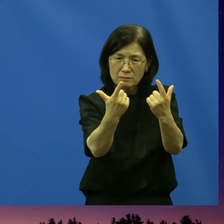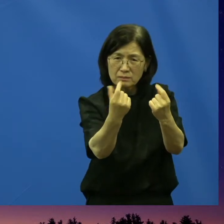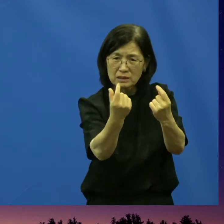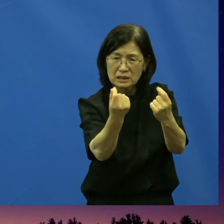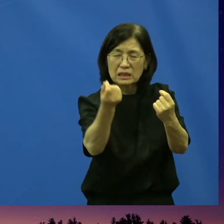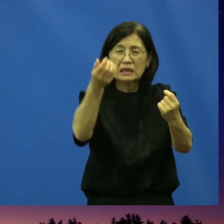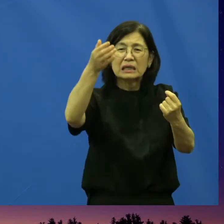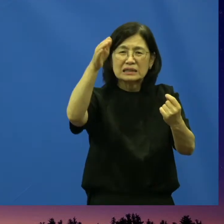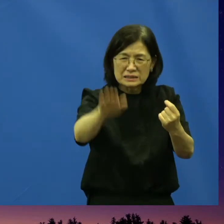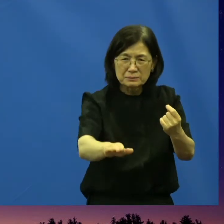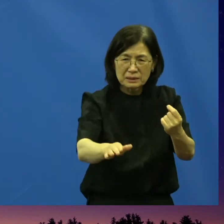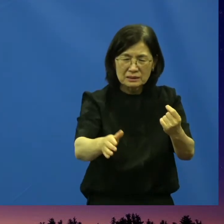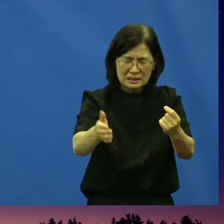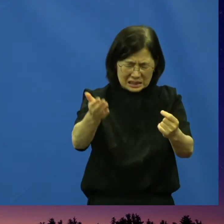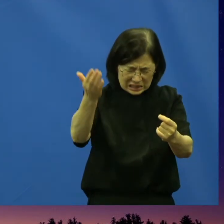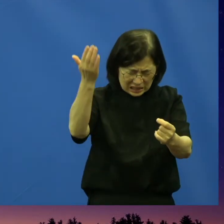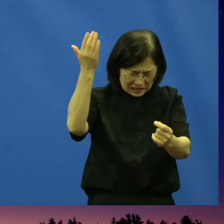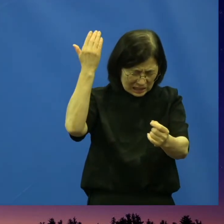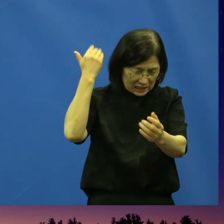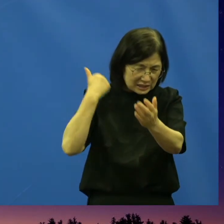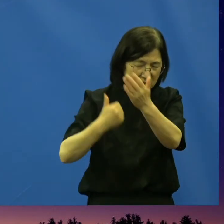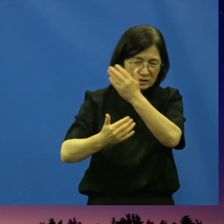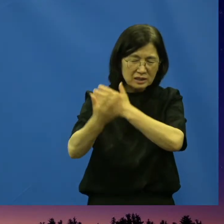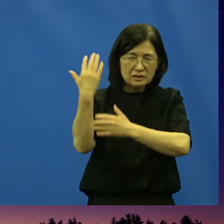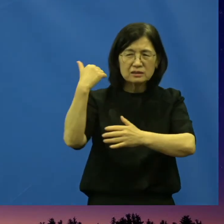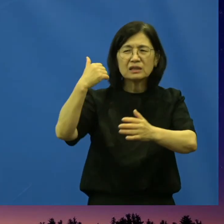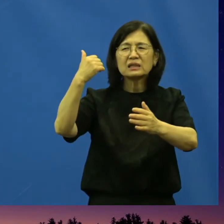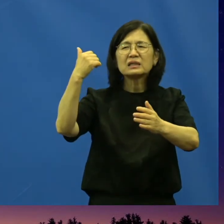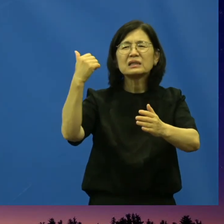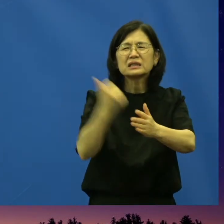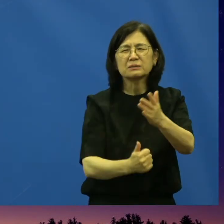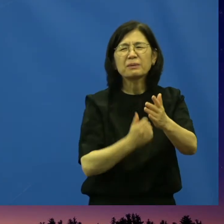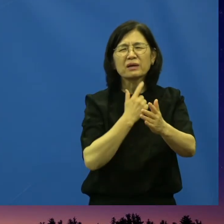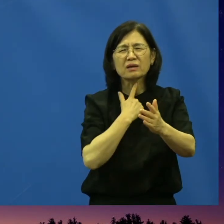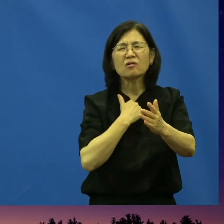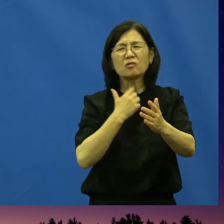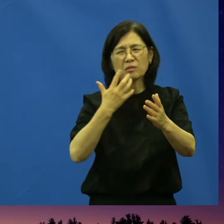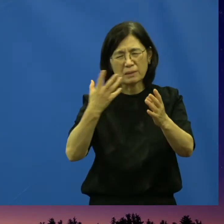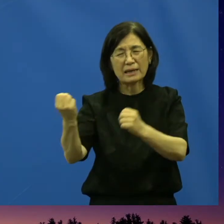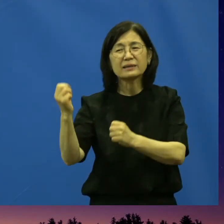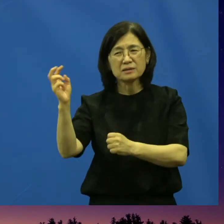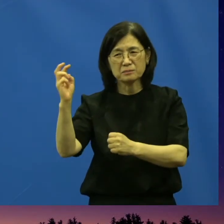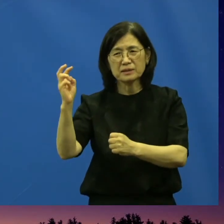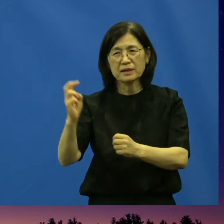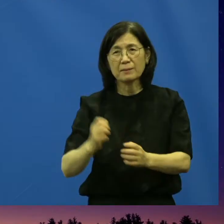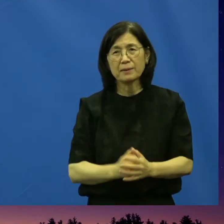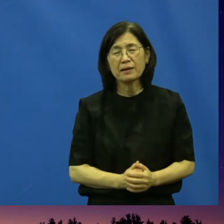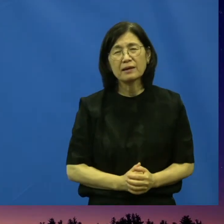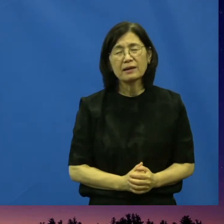맛본 사람들. 단번에 성공한 사람이 어디 있습니까, 여러분? 좌절이 일상이에요.